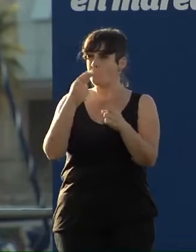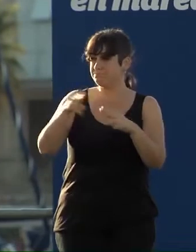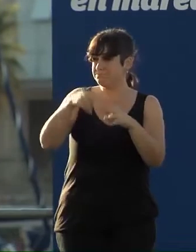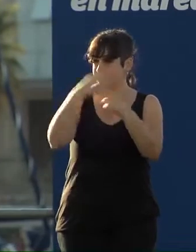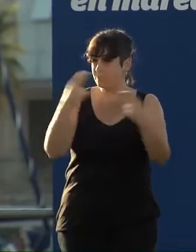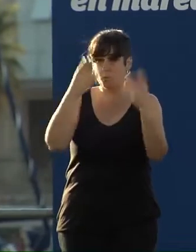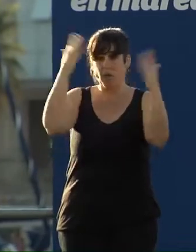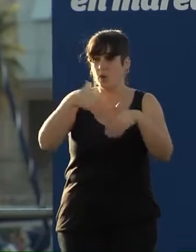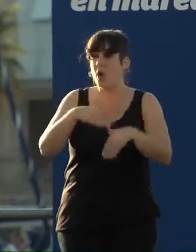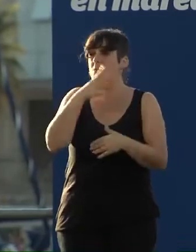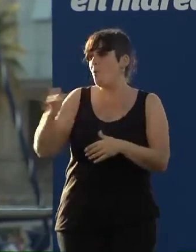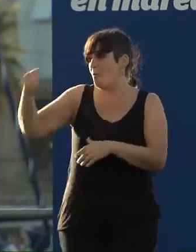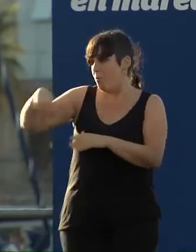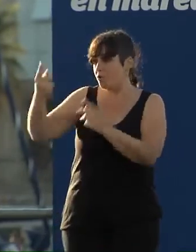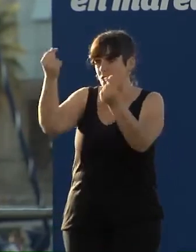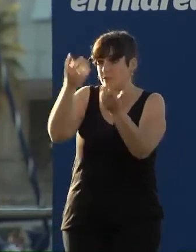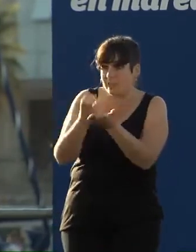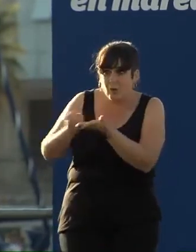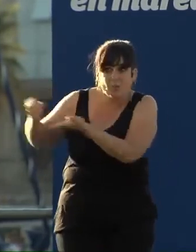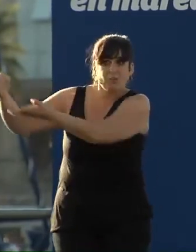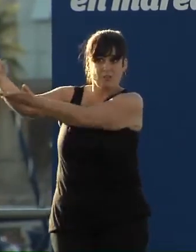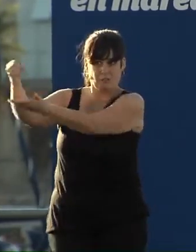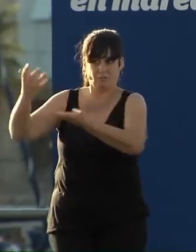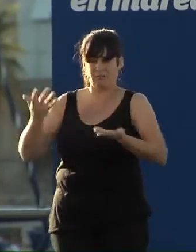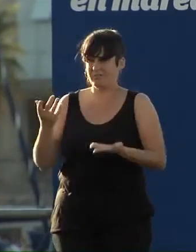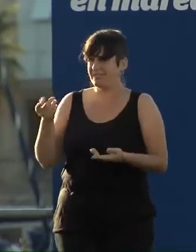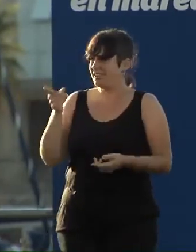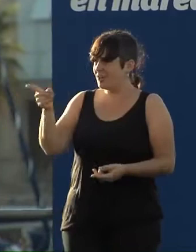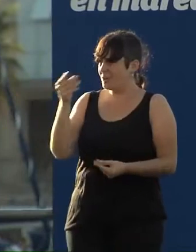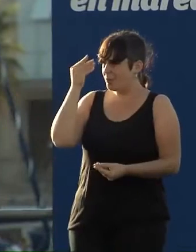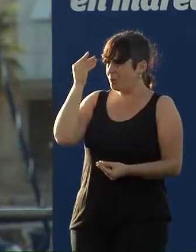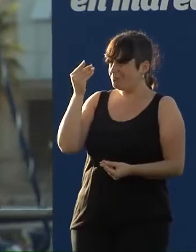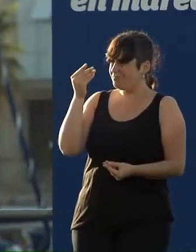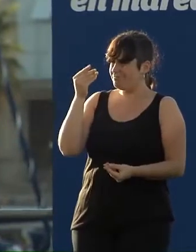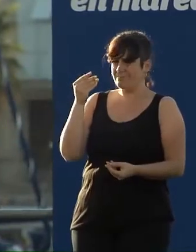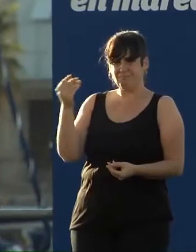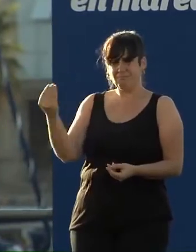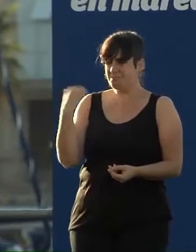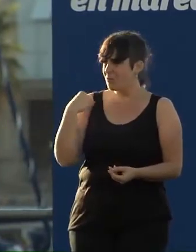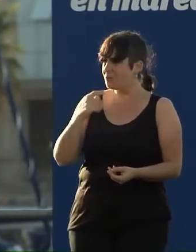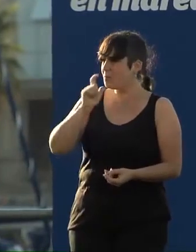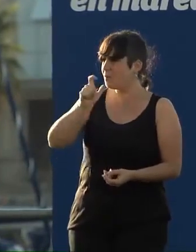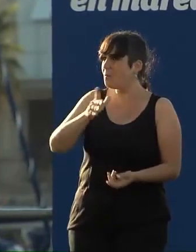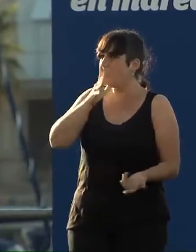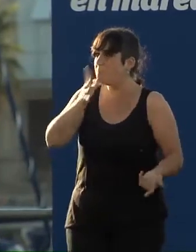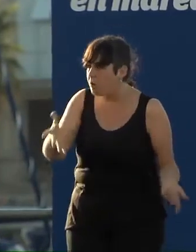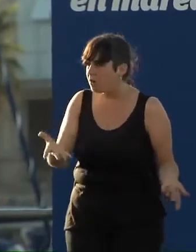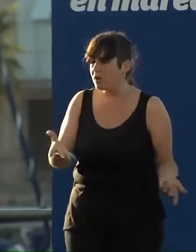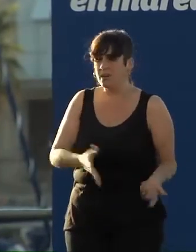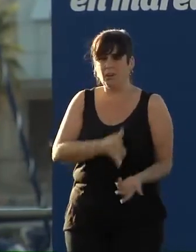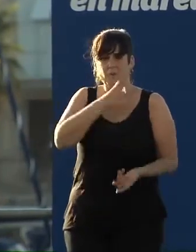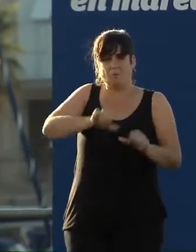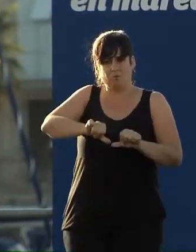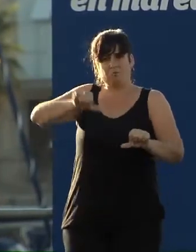Porque todos te preguntas por protestamos protestamos poras que nos